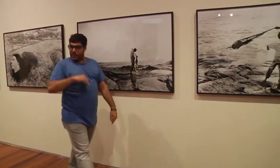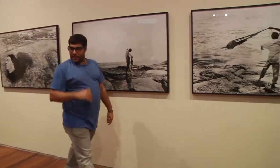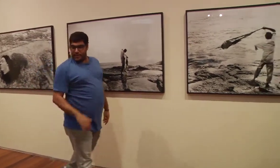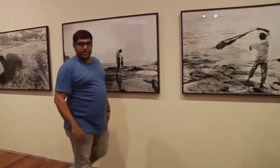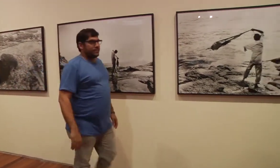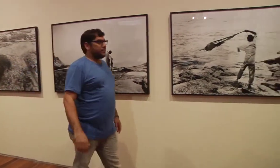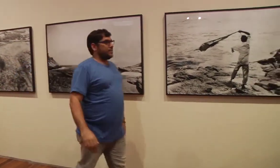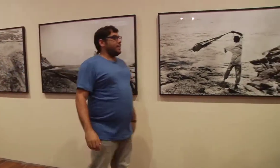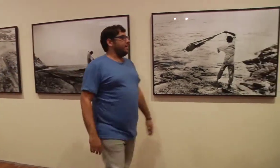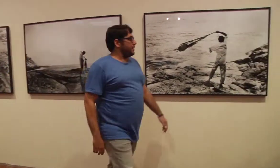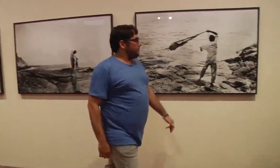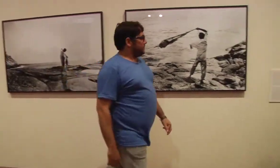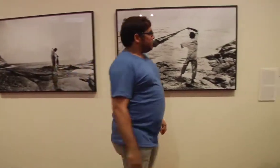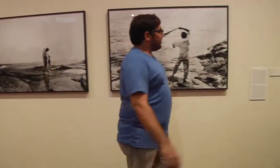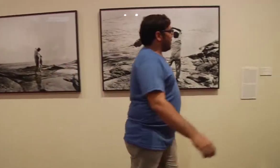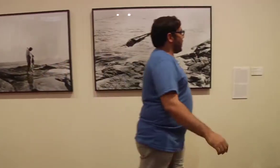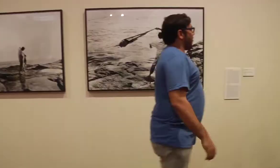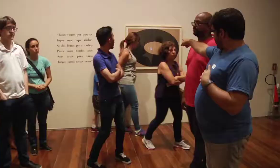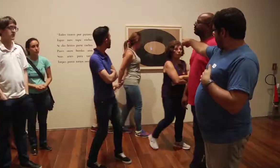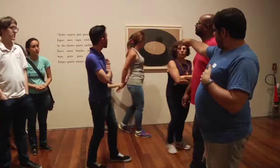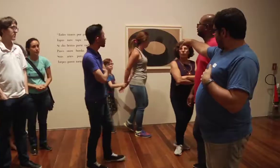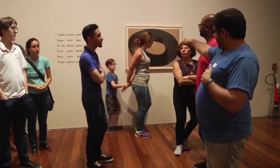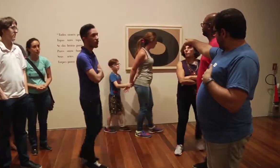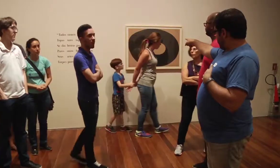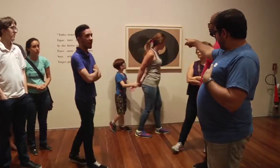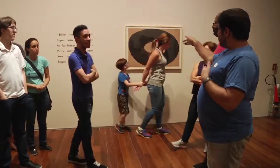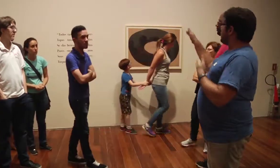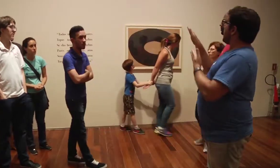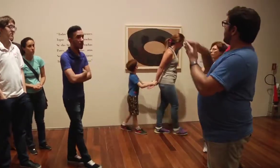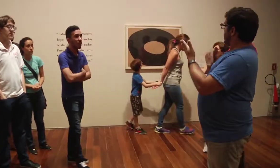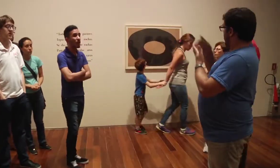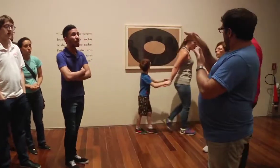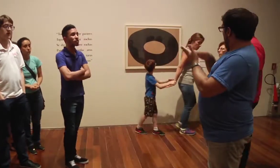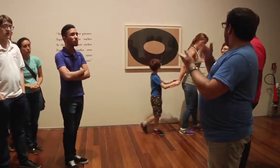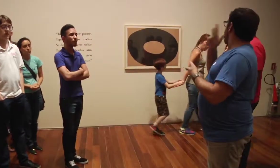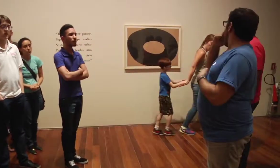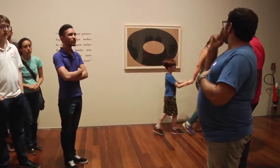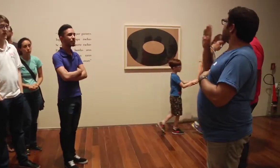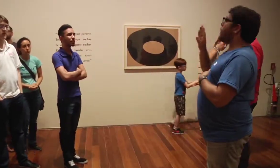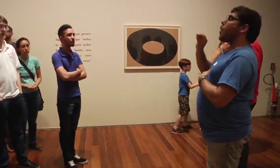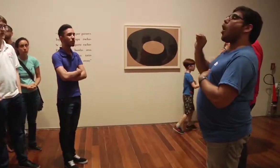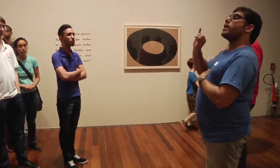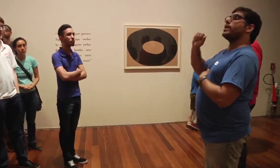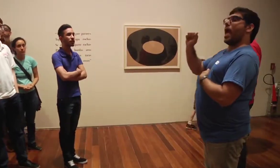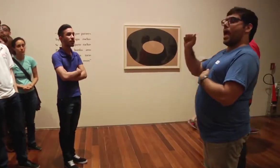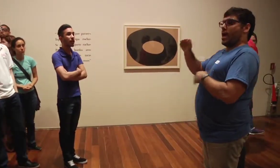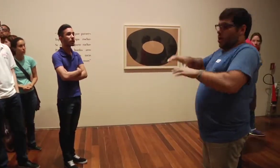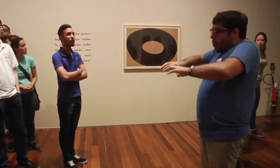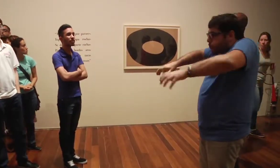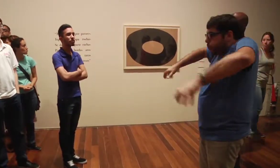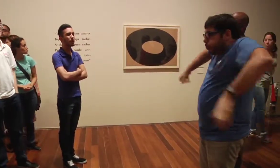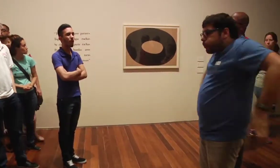Vamos seguir aqui, para o lado. Nesse quadro que a gente vê aqui ao lado, vocês podem perceber essa pintura, que parece uma